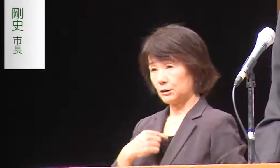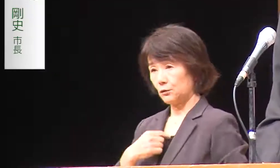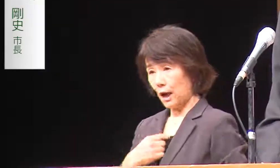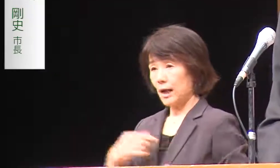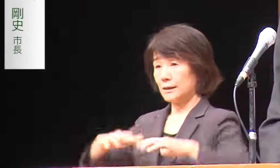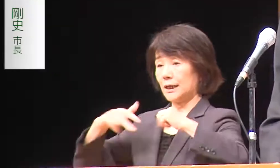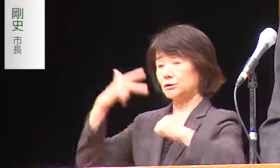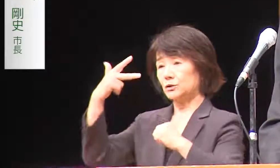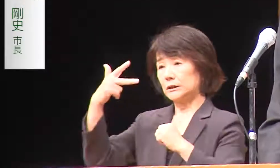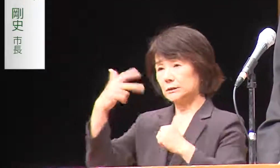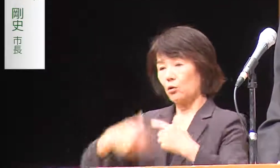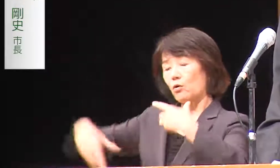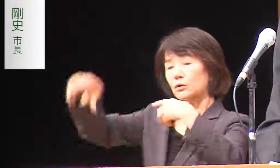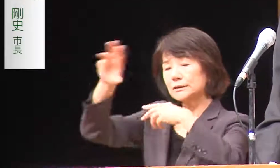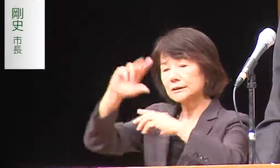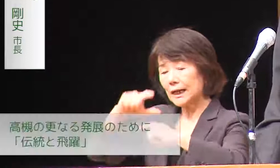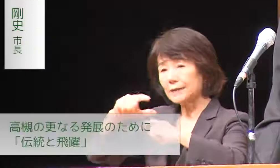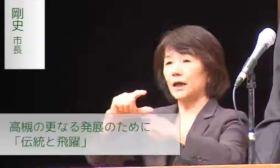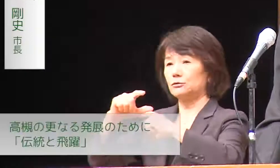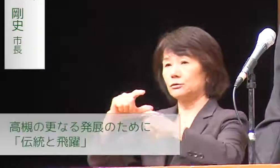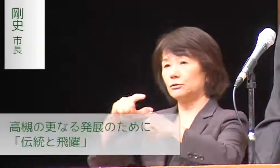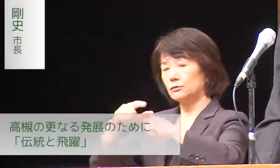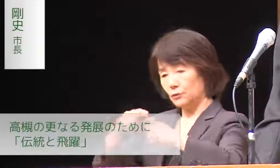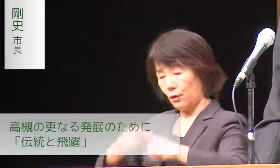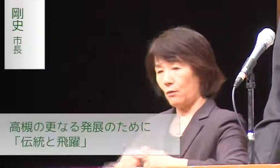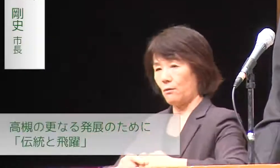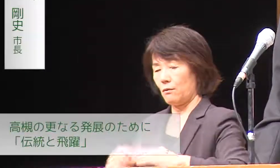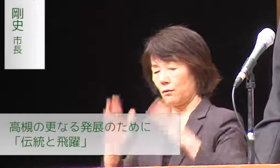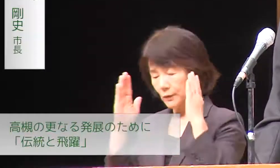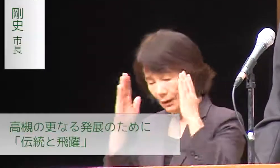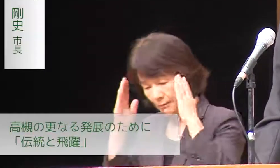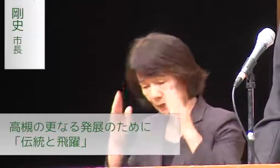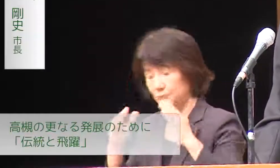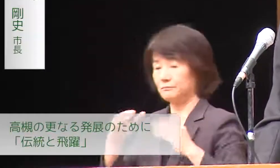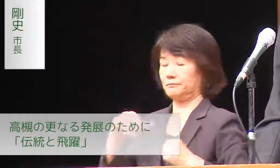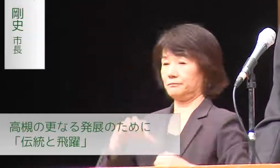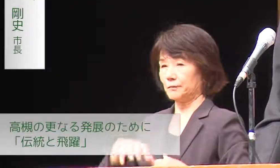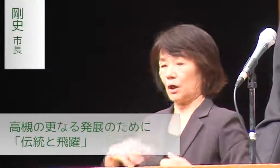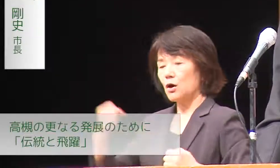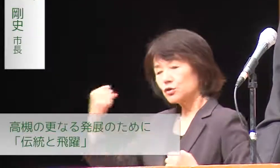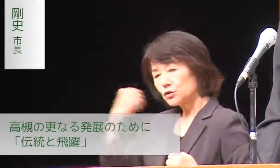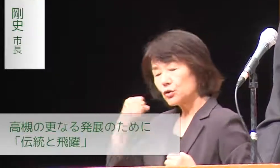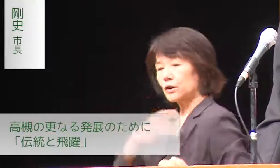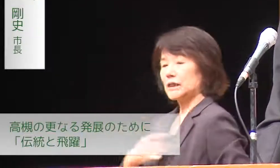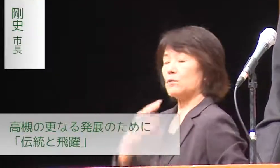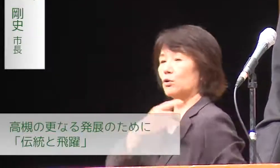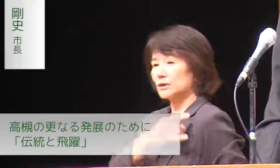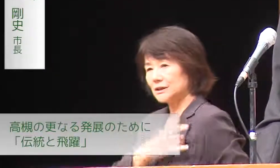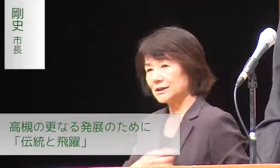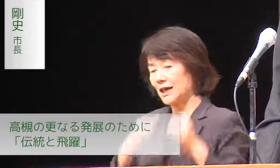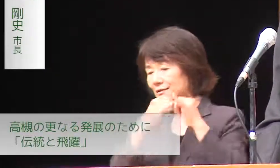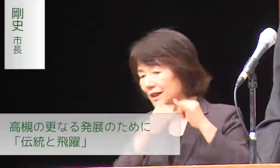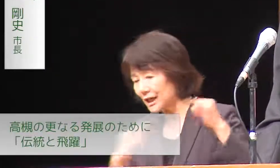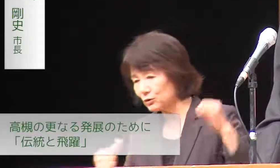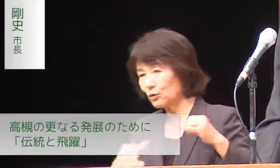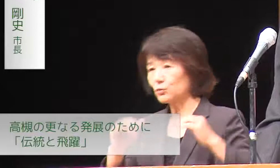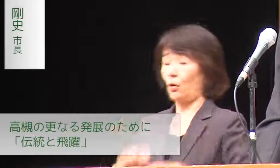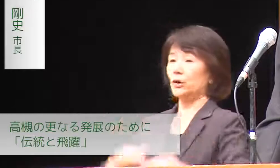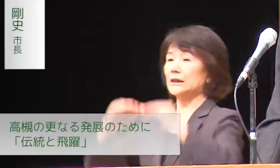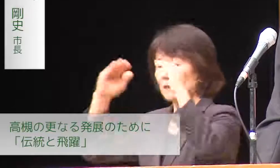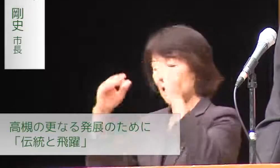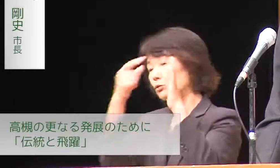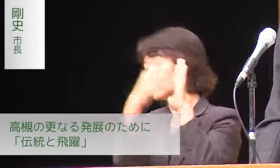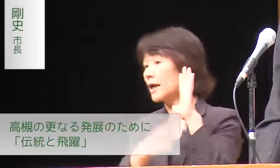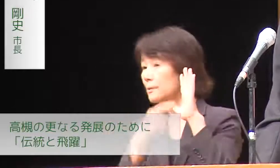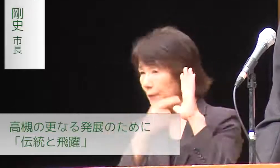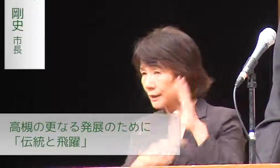高槻のさらなる発展の礎を築かなくてはならないとの強い思いで伝統と飛躍というキーワ